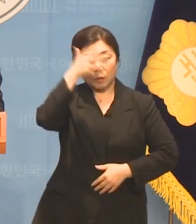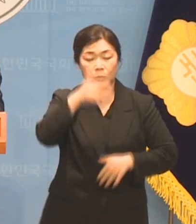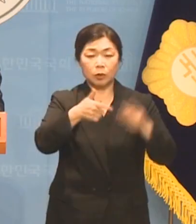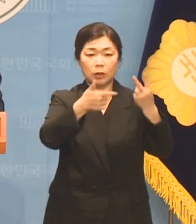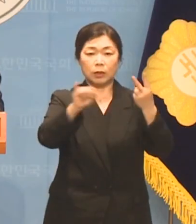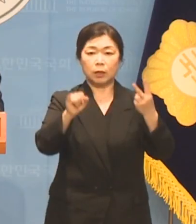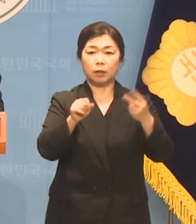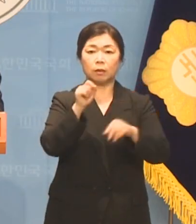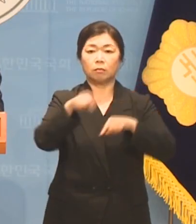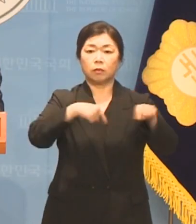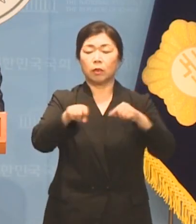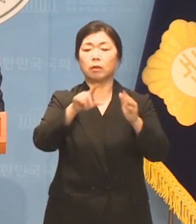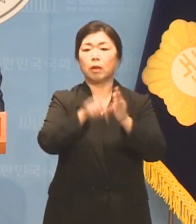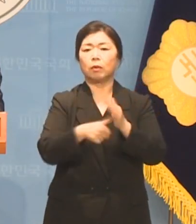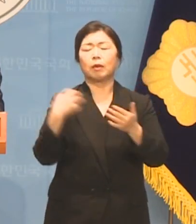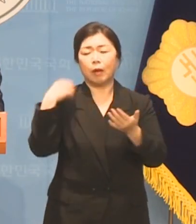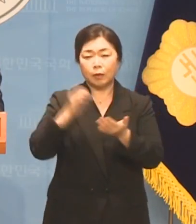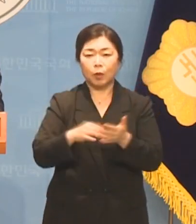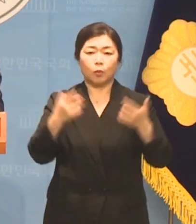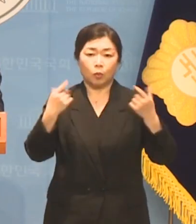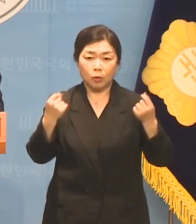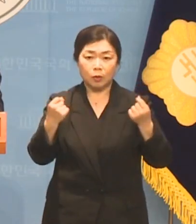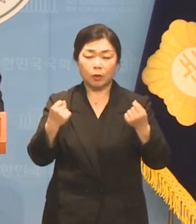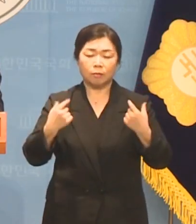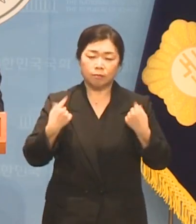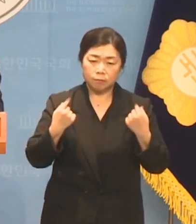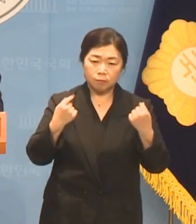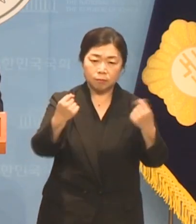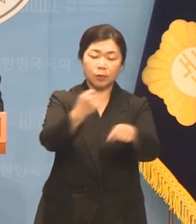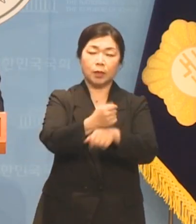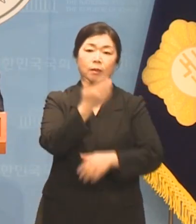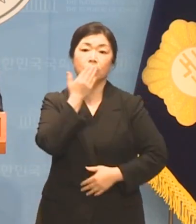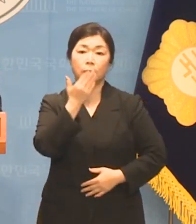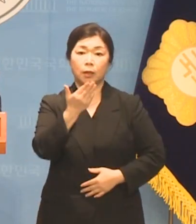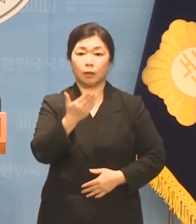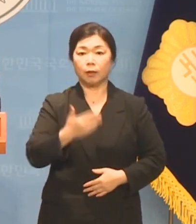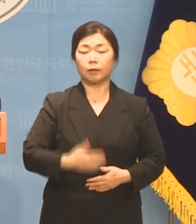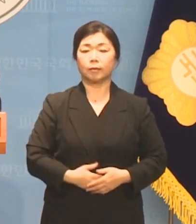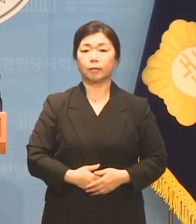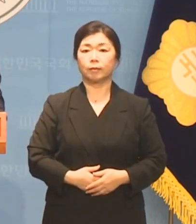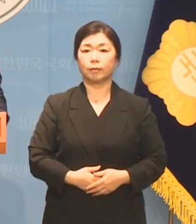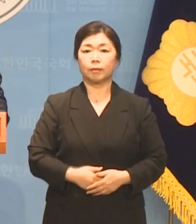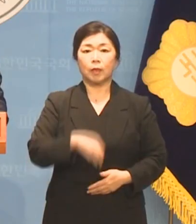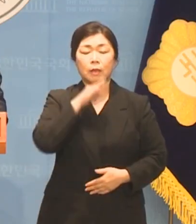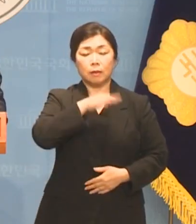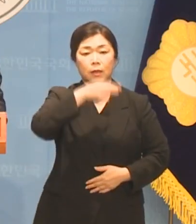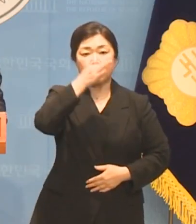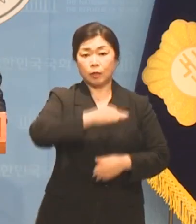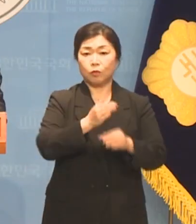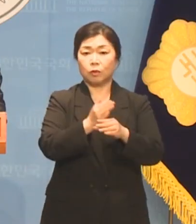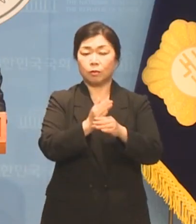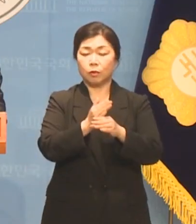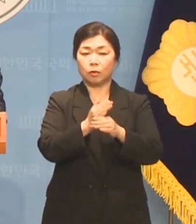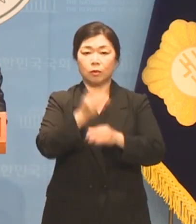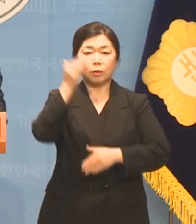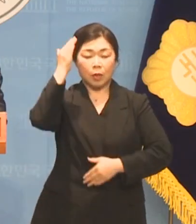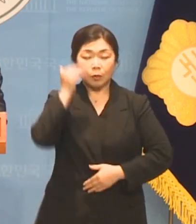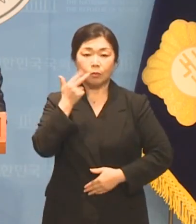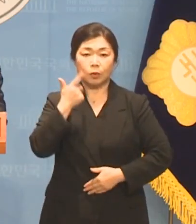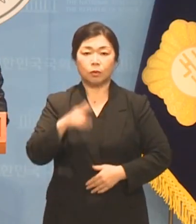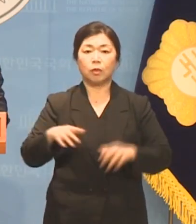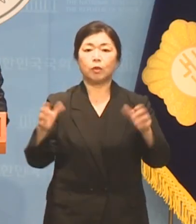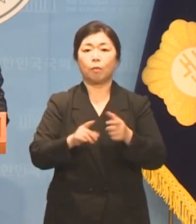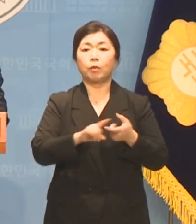변함없이 선순환 궤도에서 순환할 수 있도록 하겠습니다. 실리 중심의 한미 협력